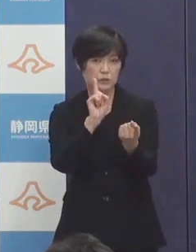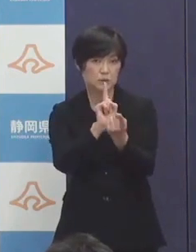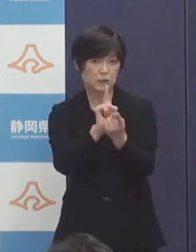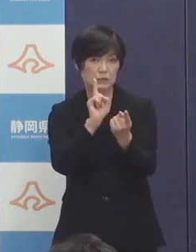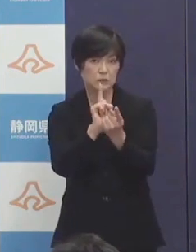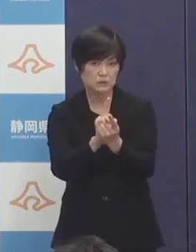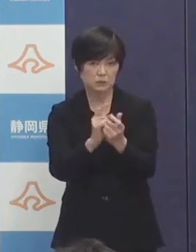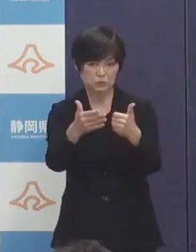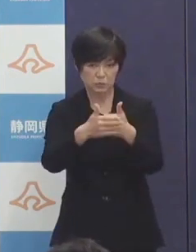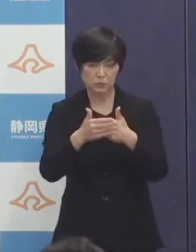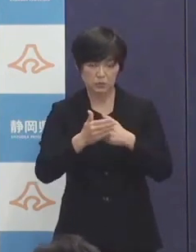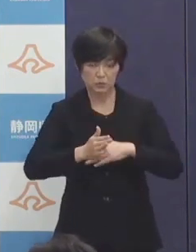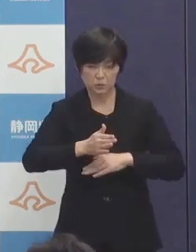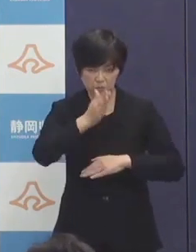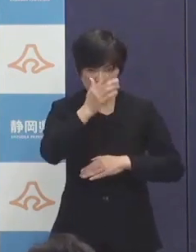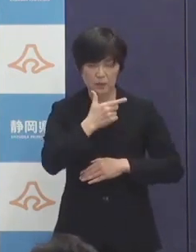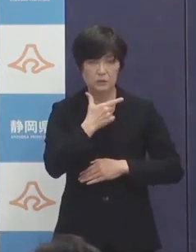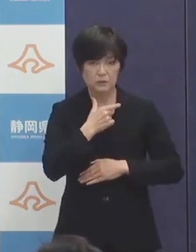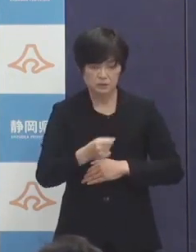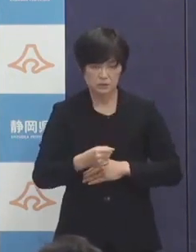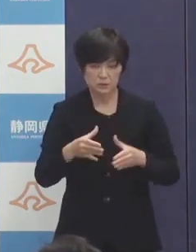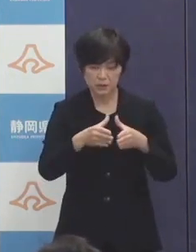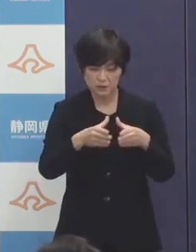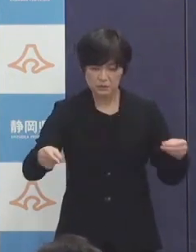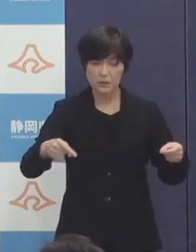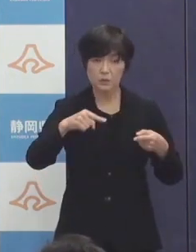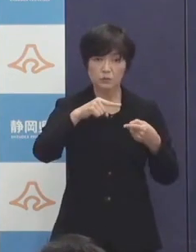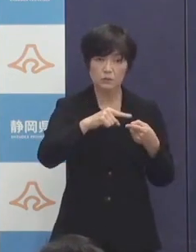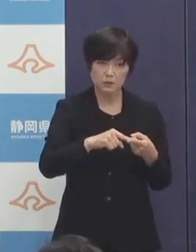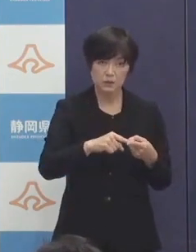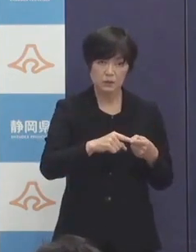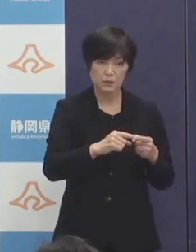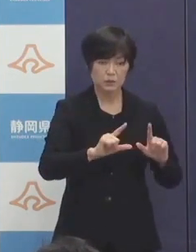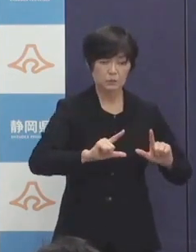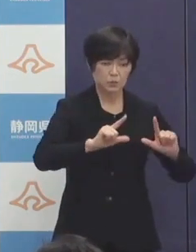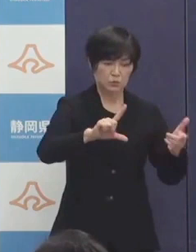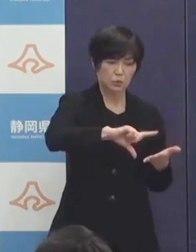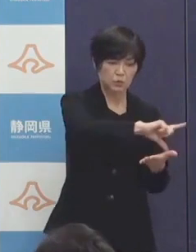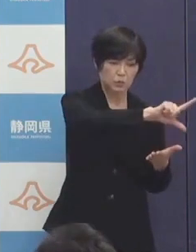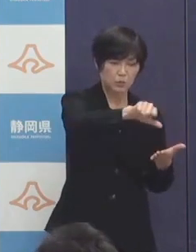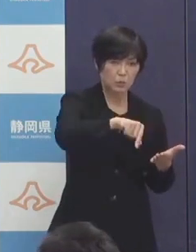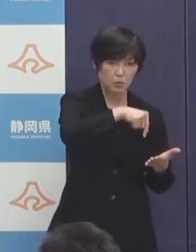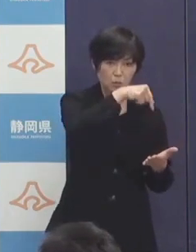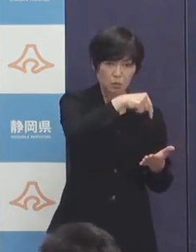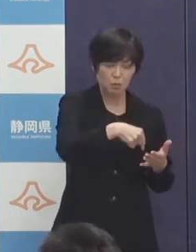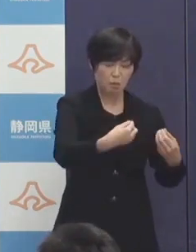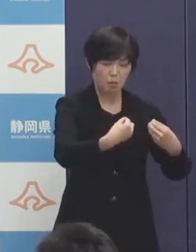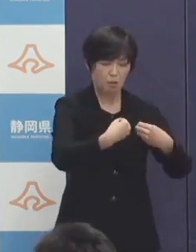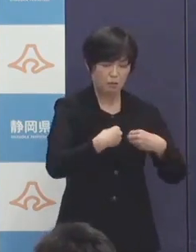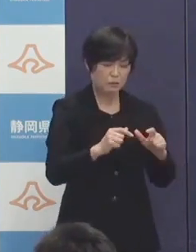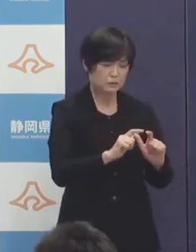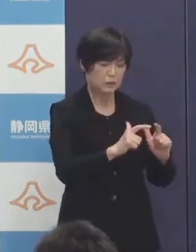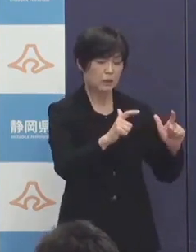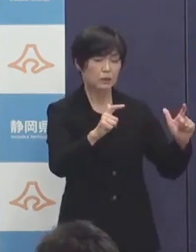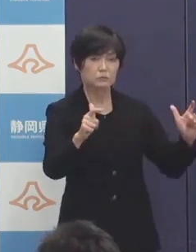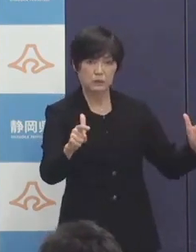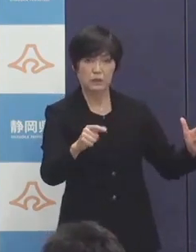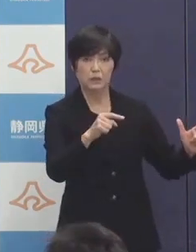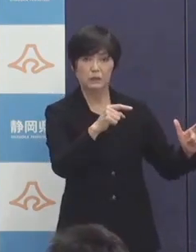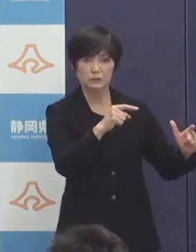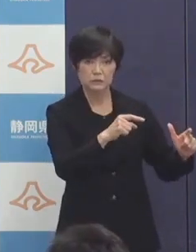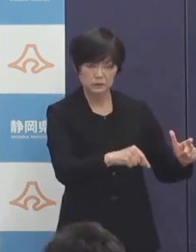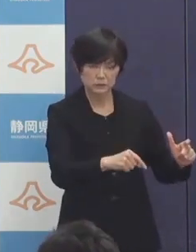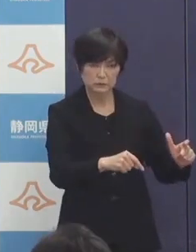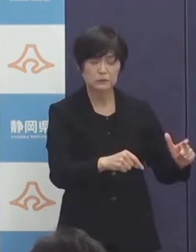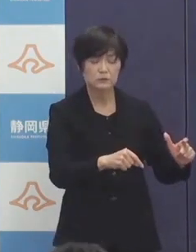お願い申し上げたく存じます。全国的にも首都圏などの大都市地域を中心に感染拡大が一